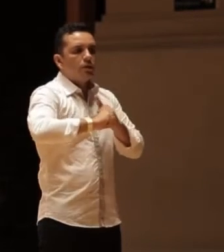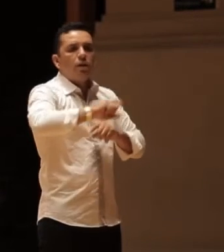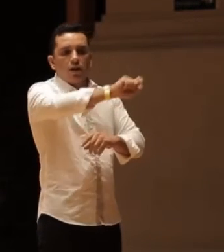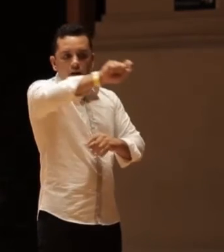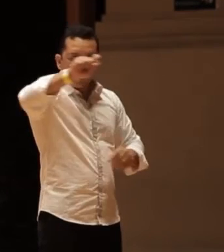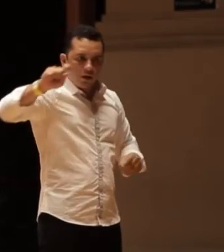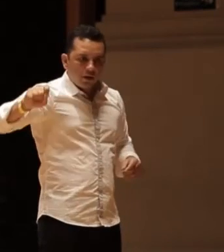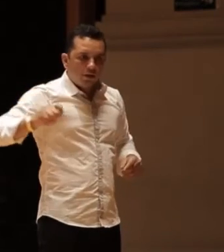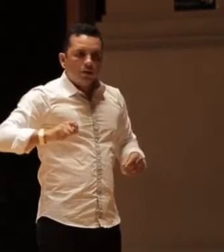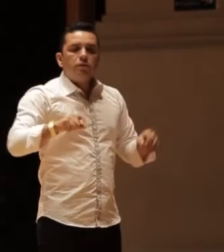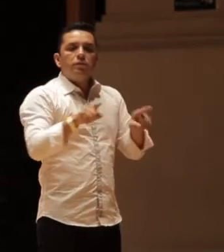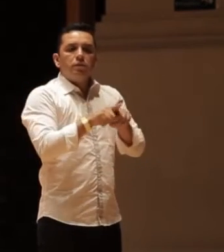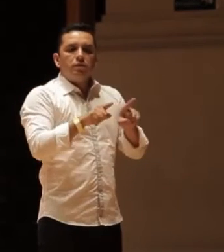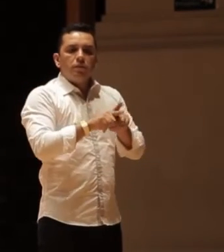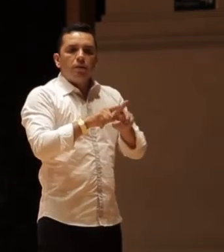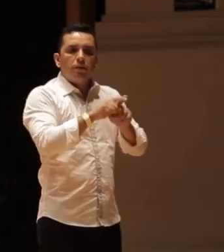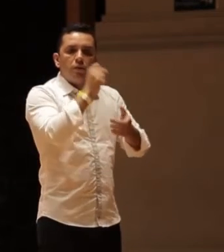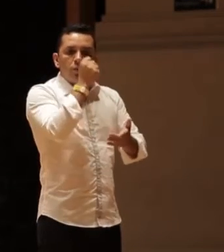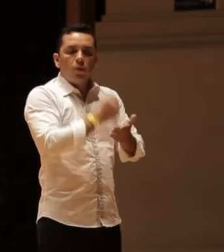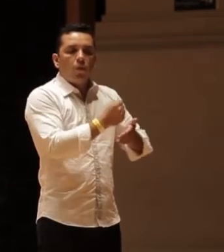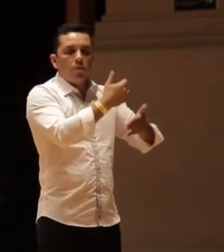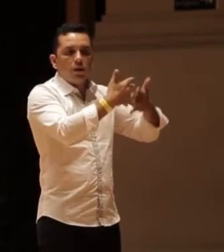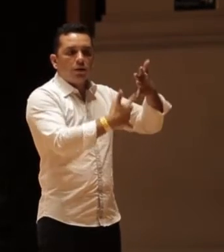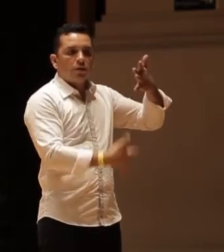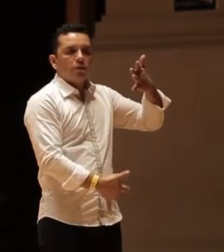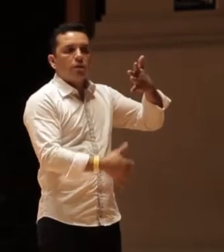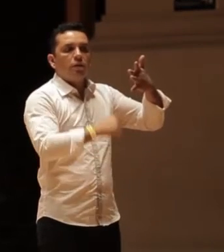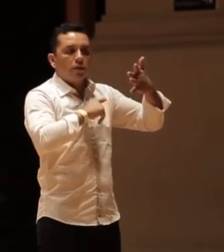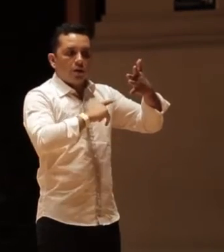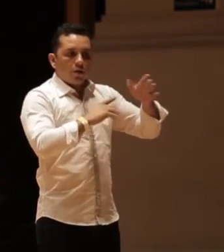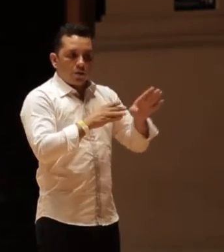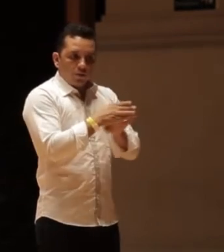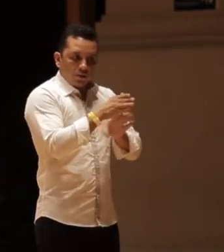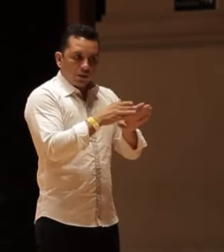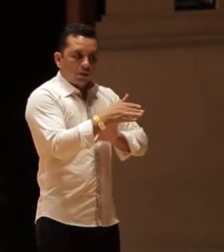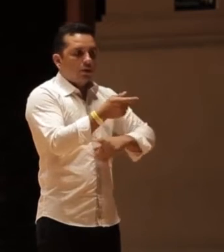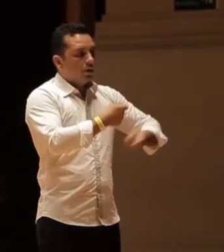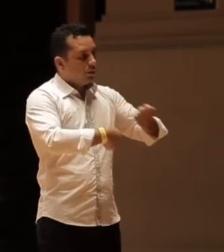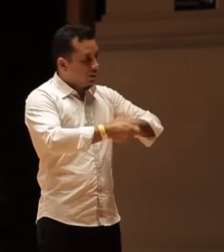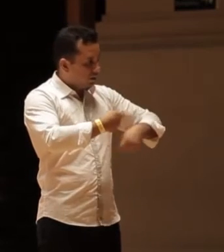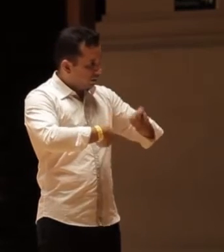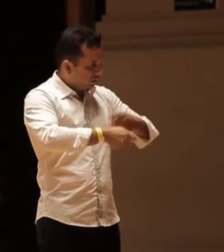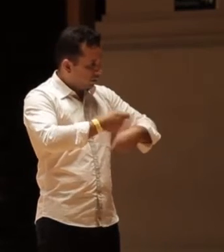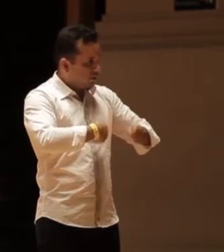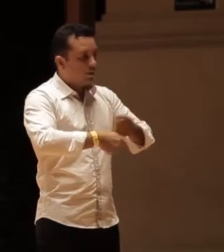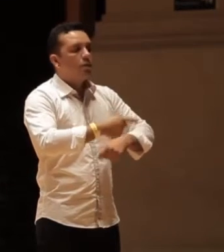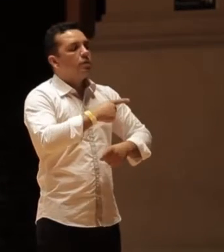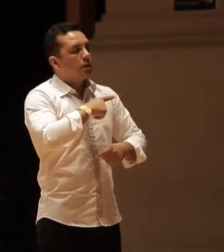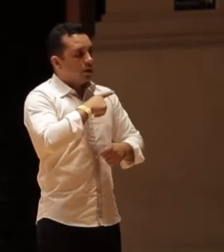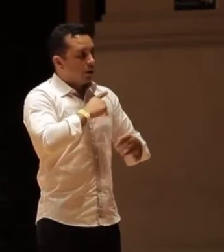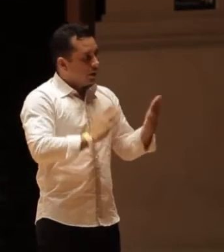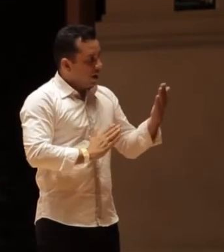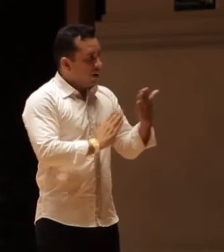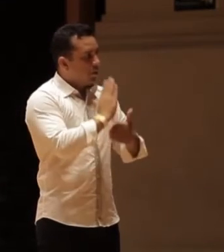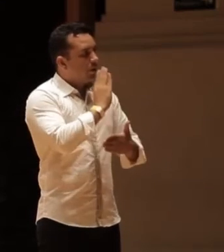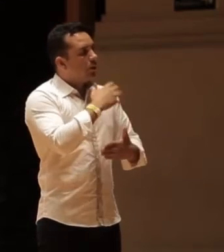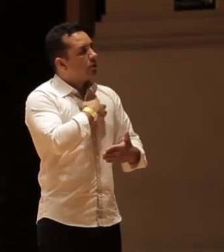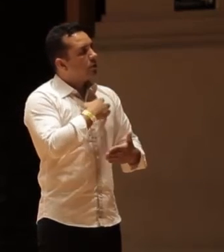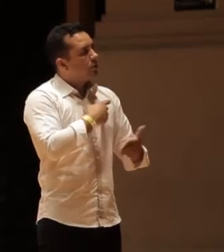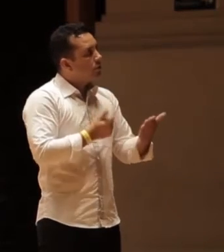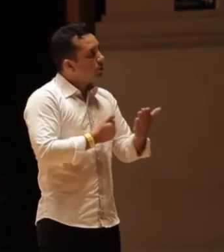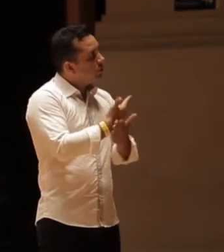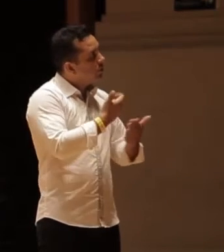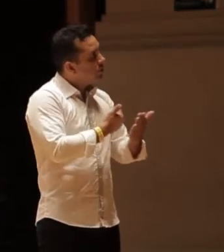no rol de documentos ao conselho de administração que também tem que aprovar o plano de cargos e salário por uma forma de compras